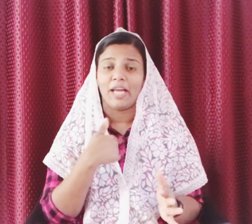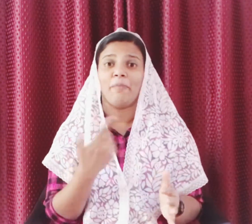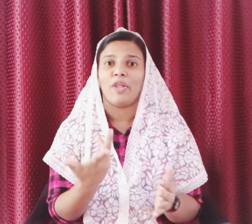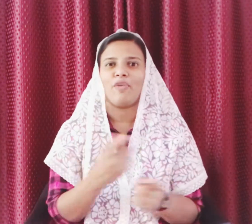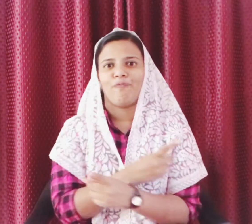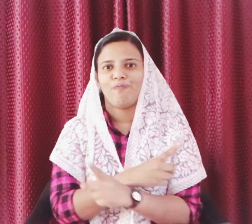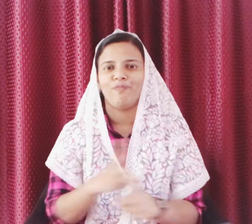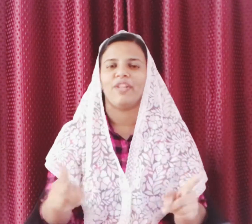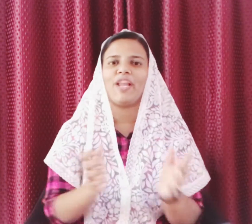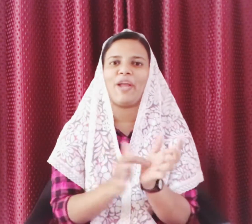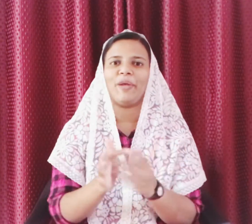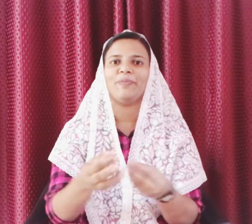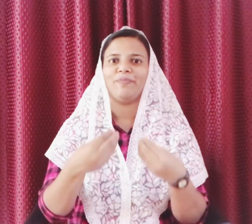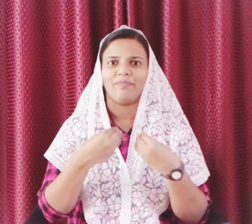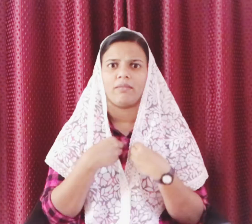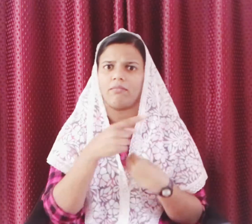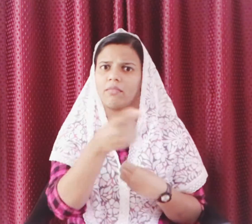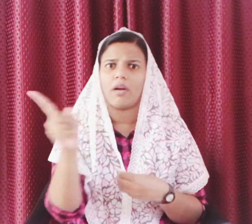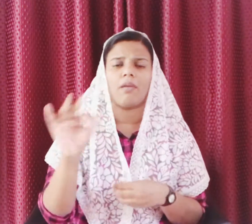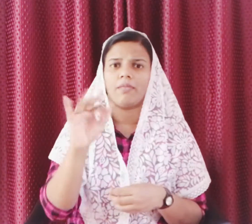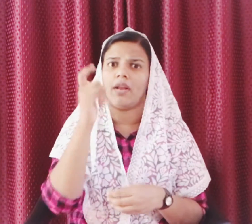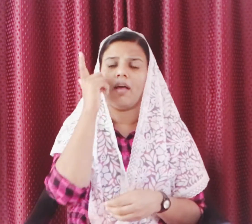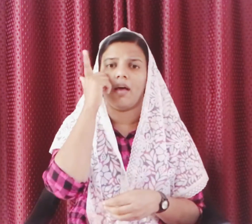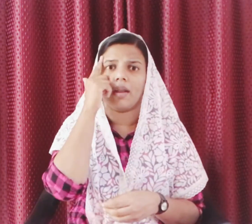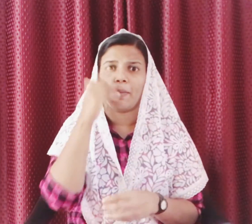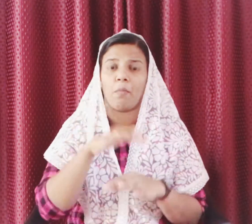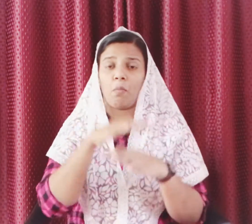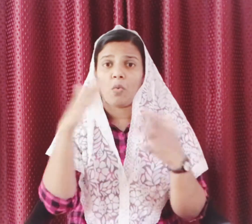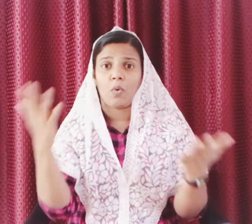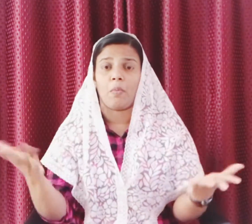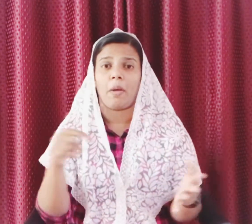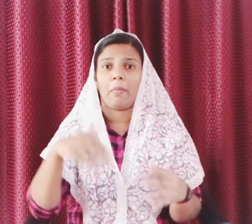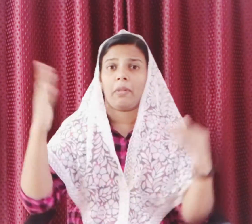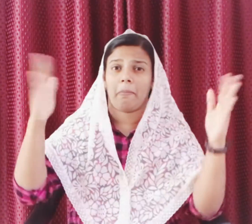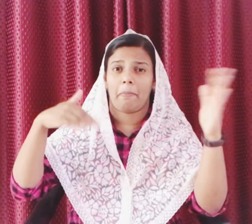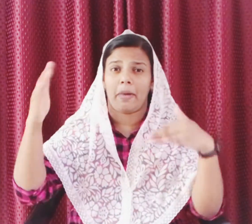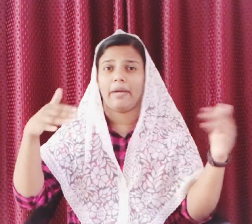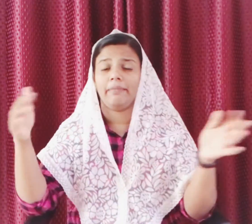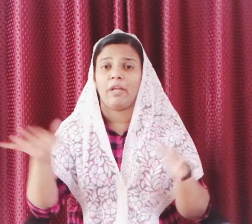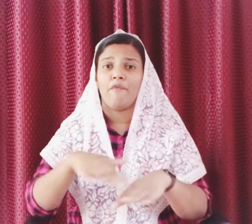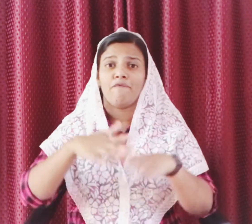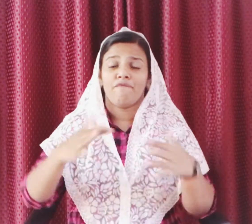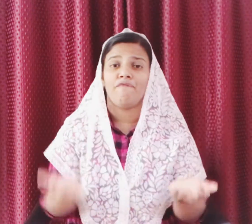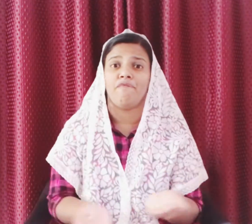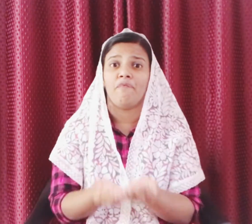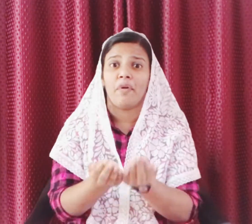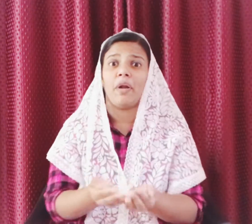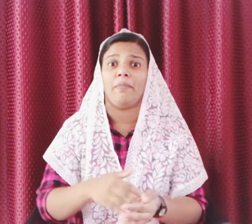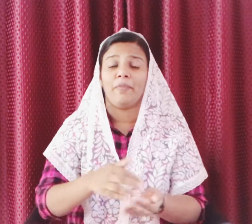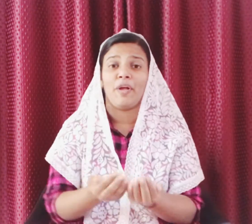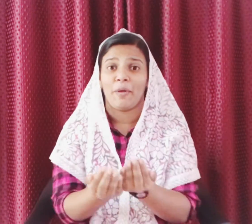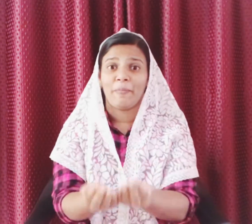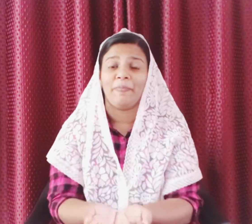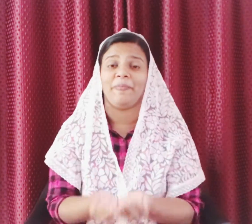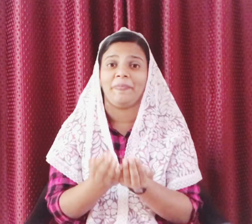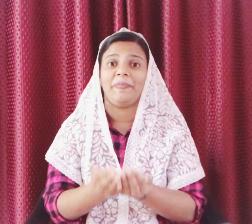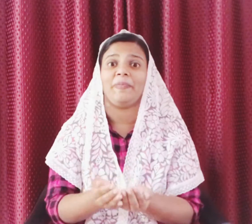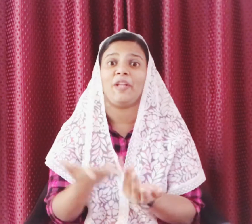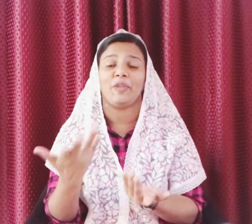നിന്ന് കർത്താവ് നമ്മളെ വിടുവിക്കും. നമുക്കറിയാമല്ലോ, ആമേൻ, പുറമേ ഭയങ്കര മഴയും വെള്ളപ്പൊക്കവും നടക്കുമ്പോഴും ആമേൻ പെട്ടകത്തിനകത്തിരിക്കുന്ന